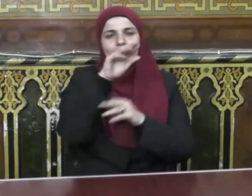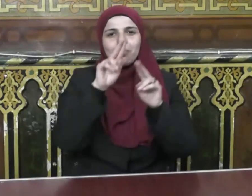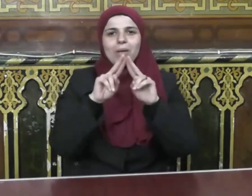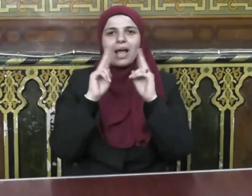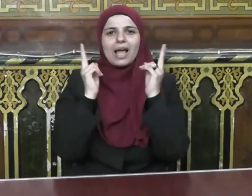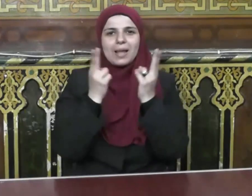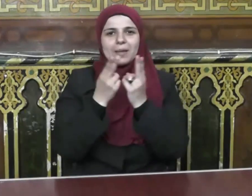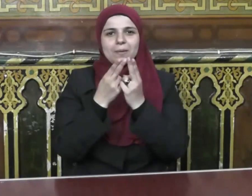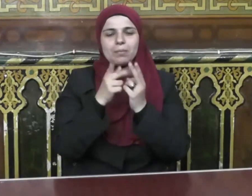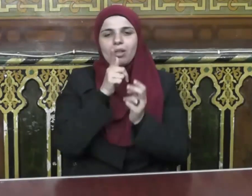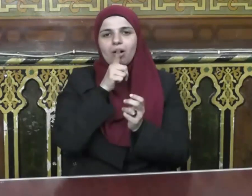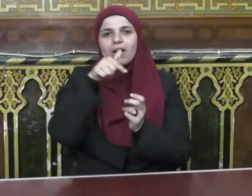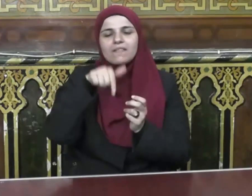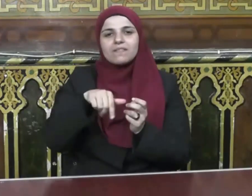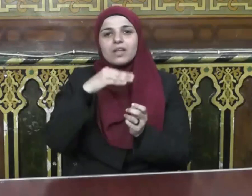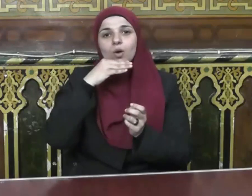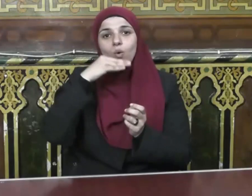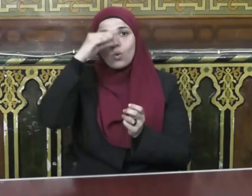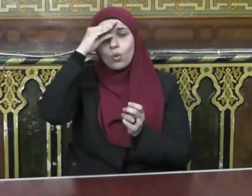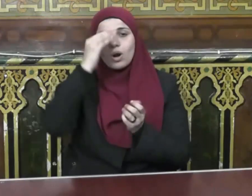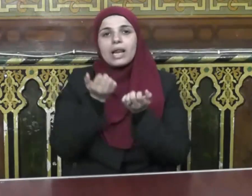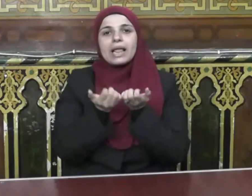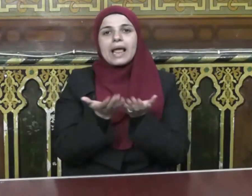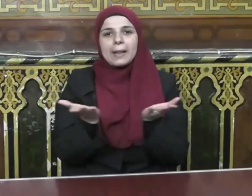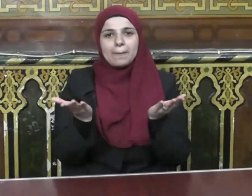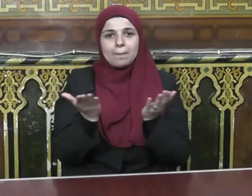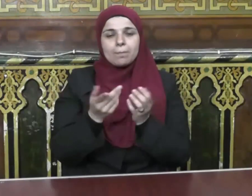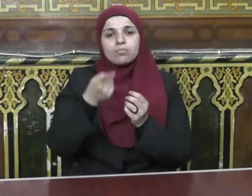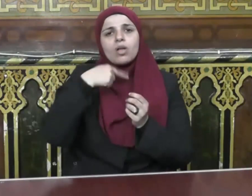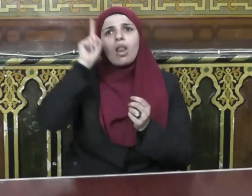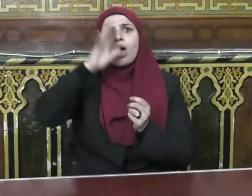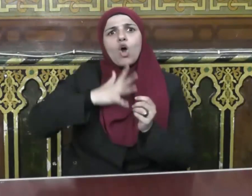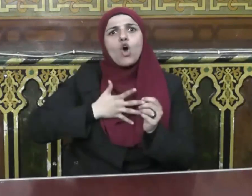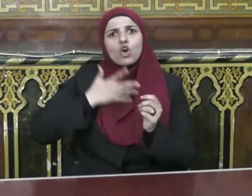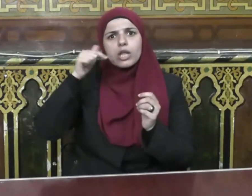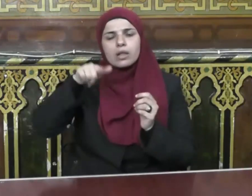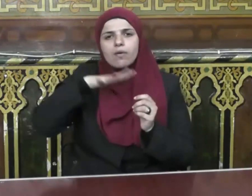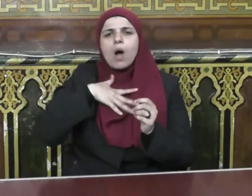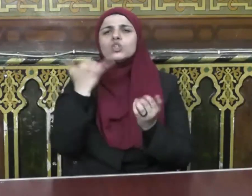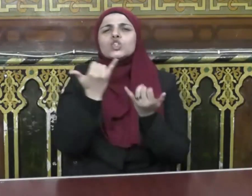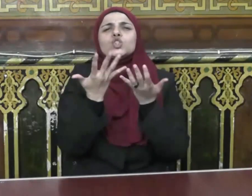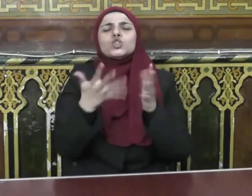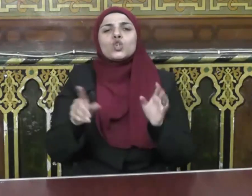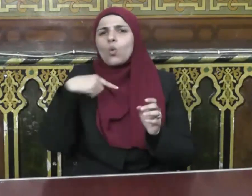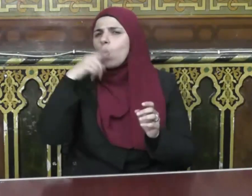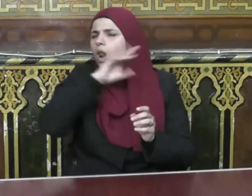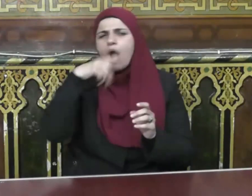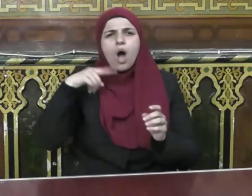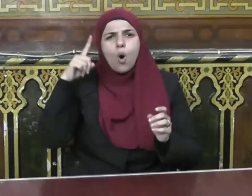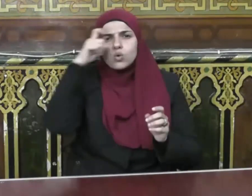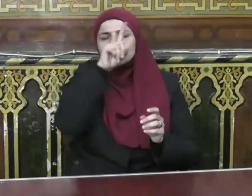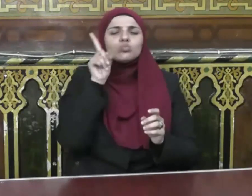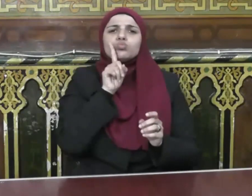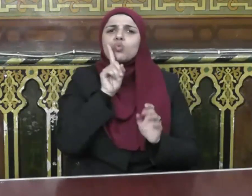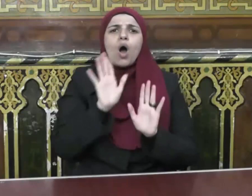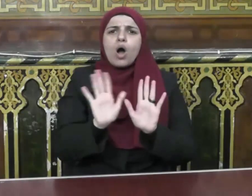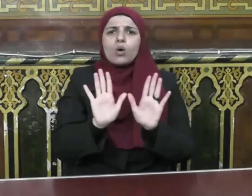العالمين القائل في كتابه الكريم: يريد الله بكم اليسر ولا يريد بكم العسر. وأشهد